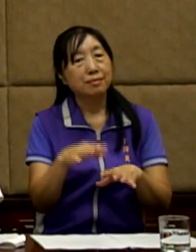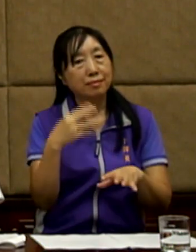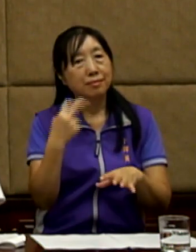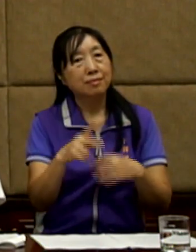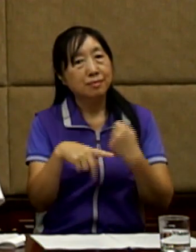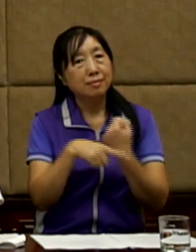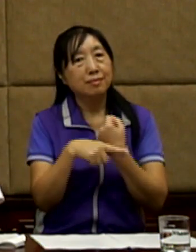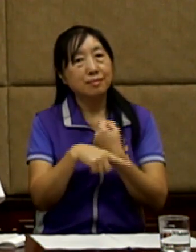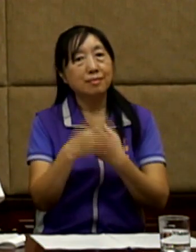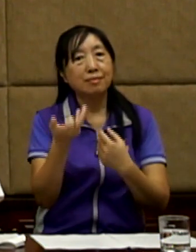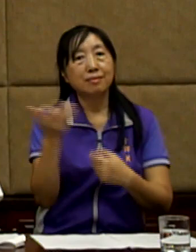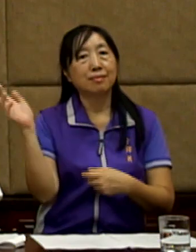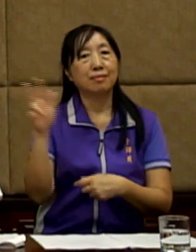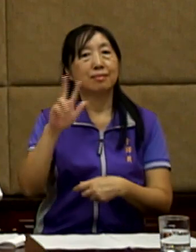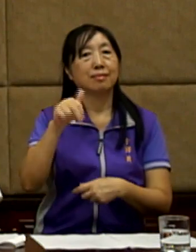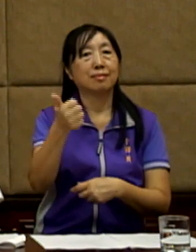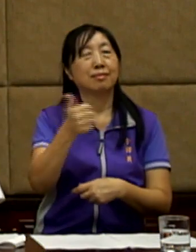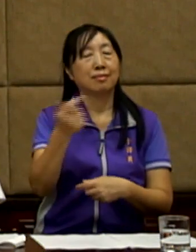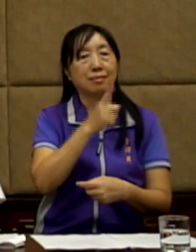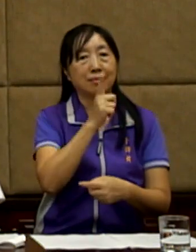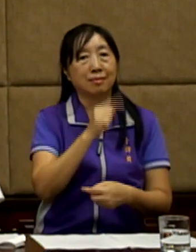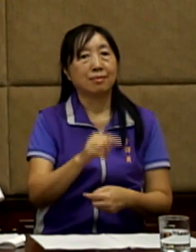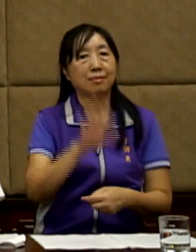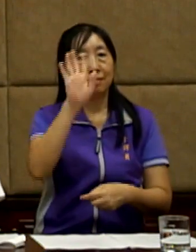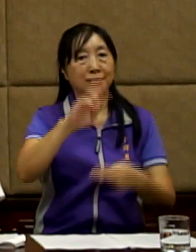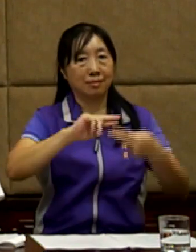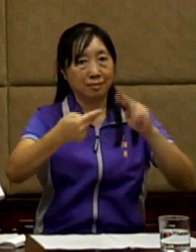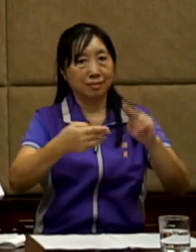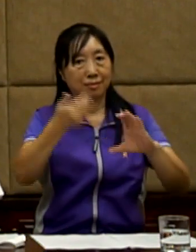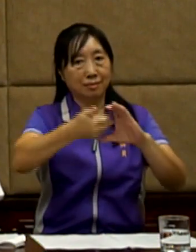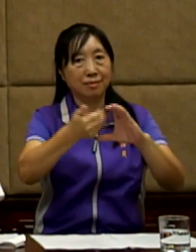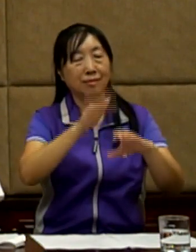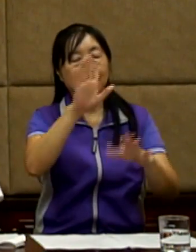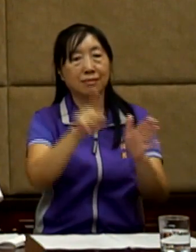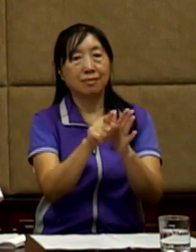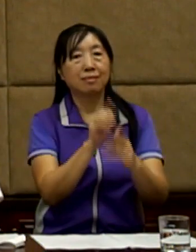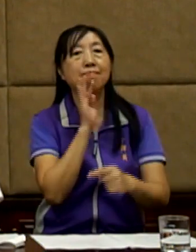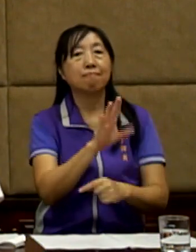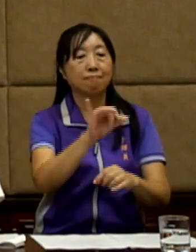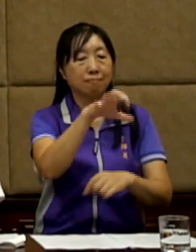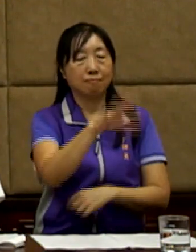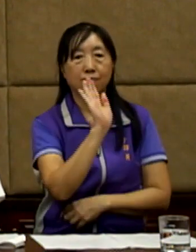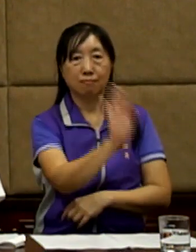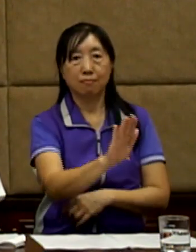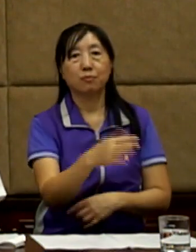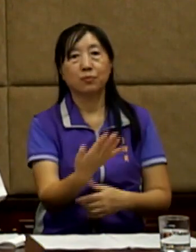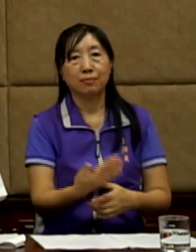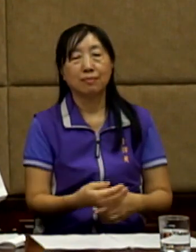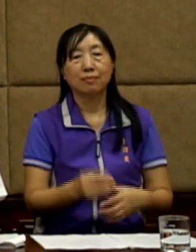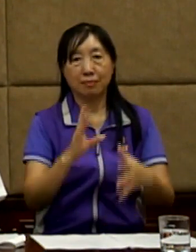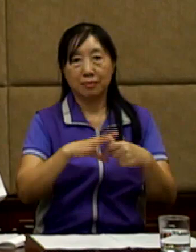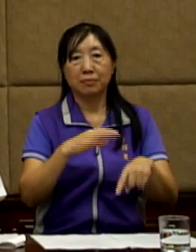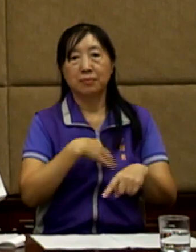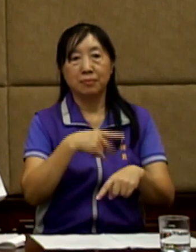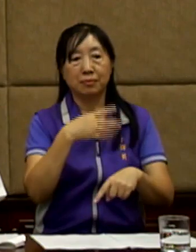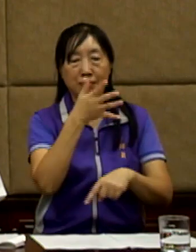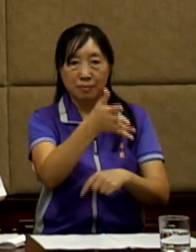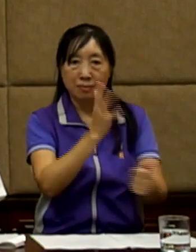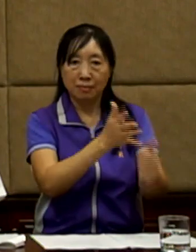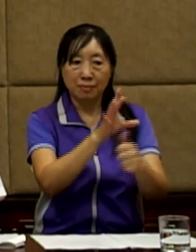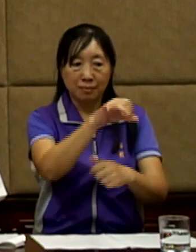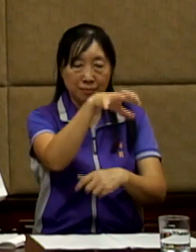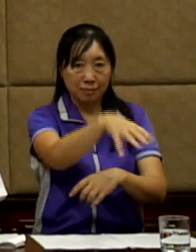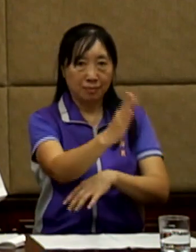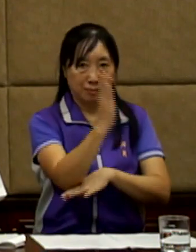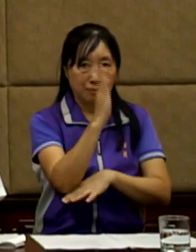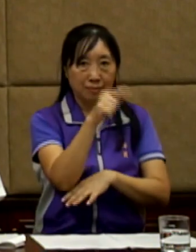刚才我们牛姐正讲了，有线电视是一个地方的媒体，那我们会参酌，地方县市政府的意见，因为